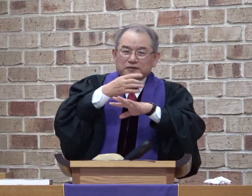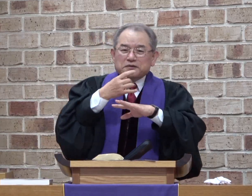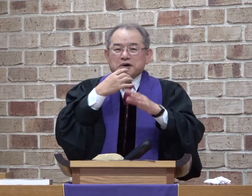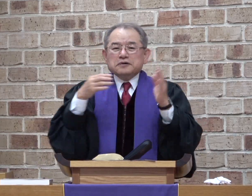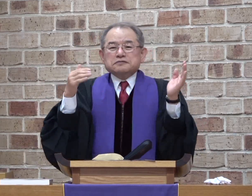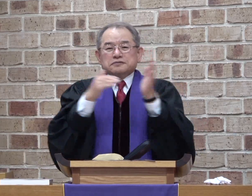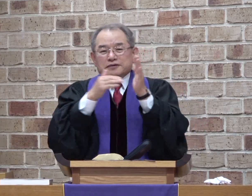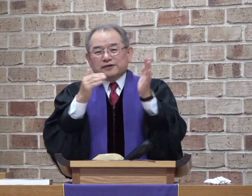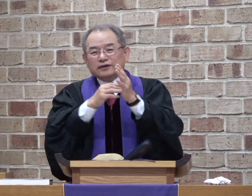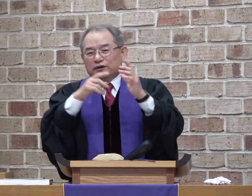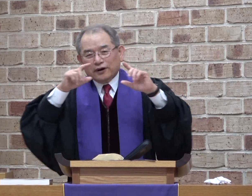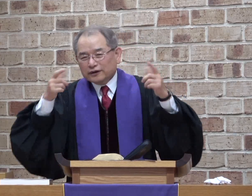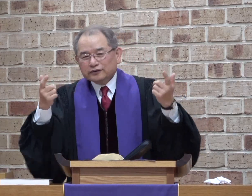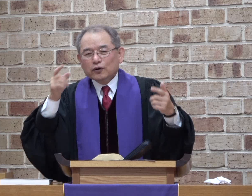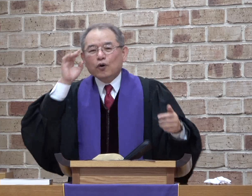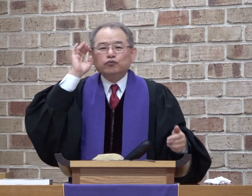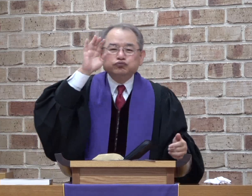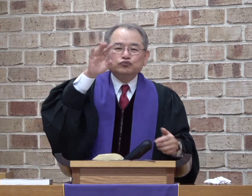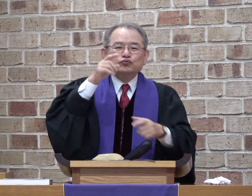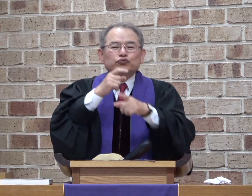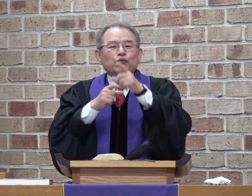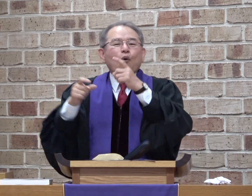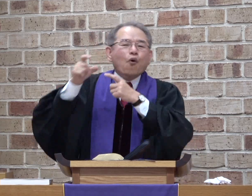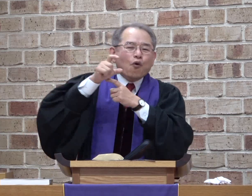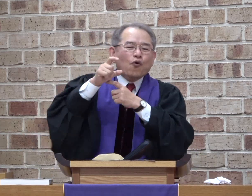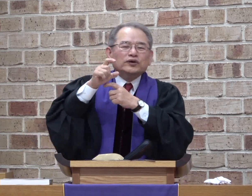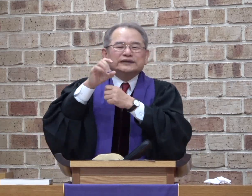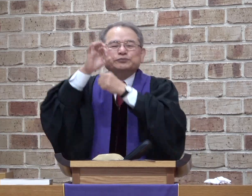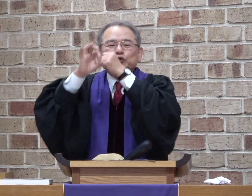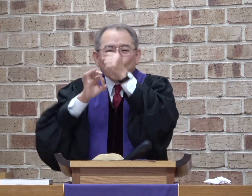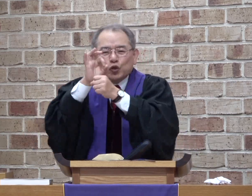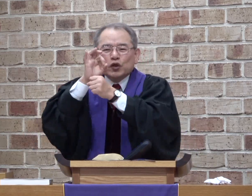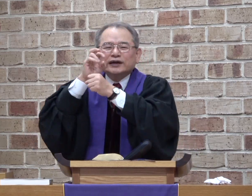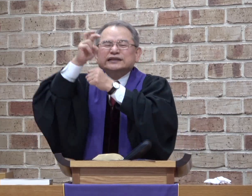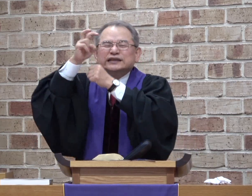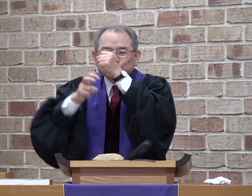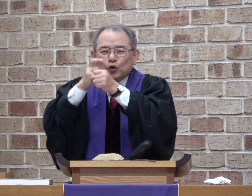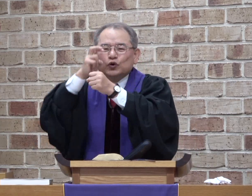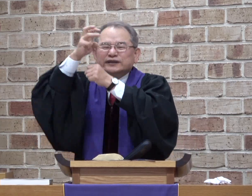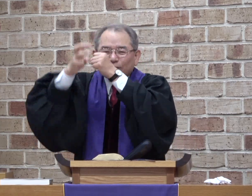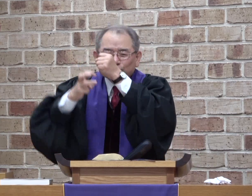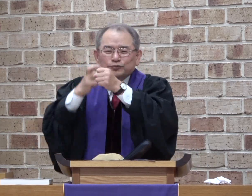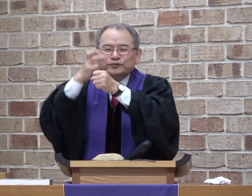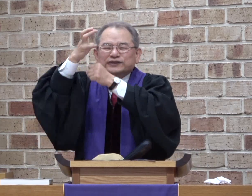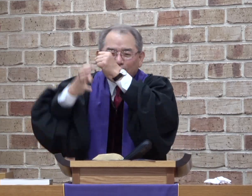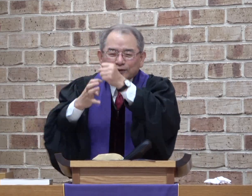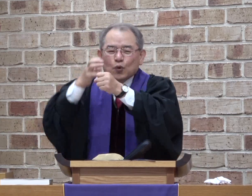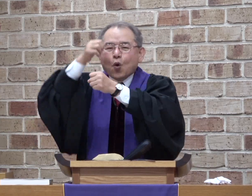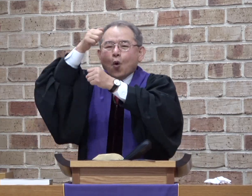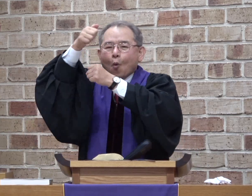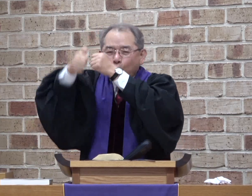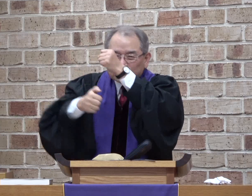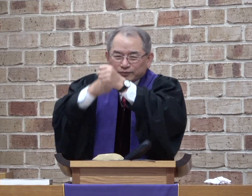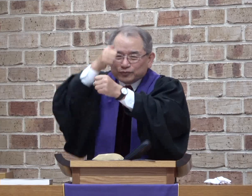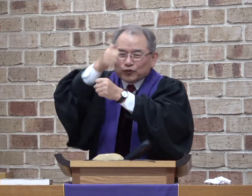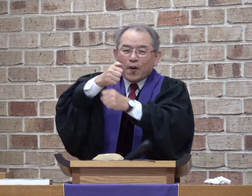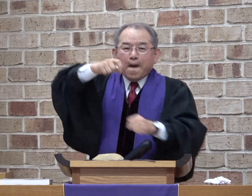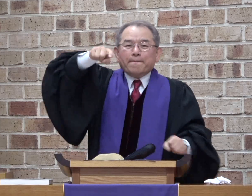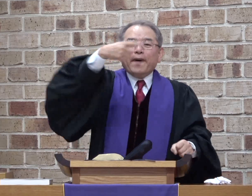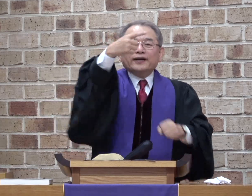아니라 앞으로 더 10년, 20년, 30년, 50년, 100년을 맞이할